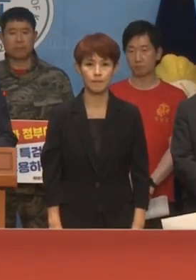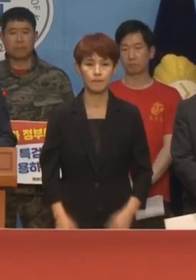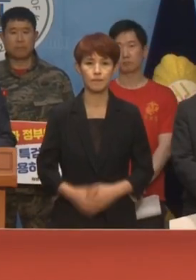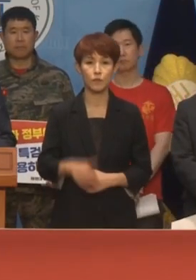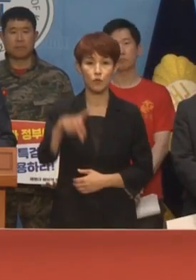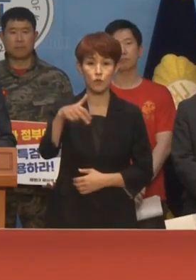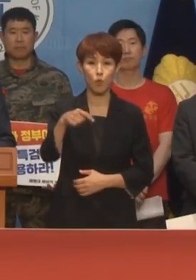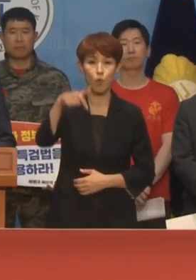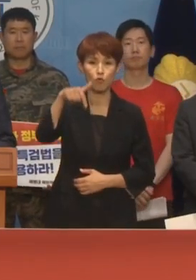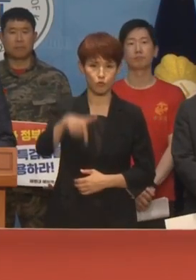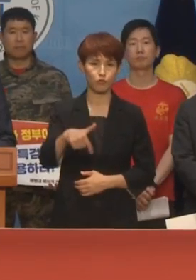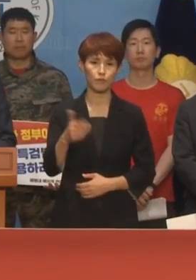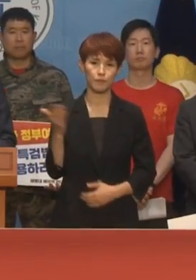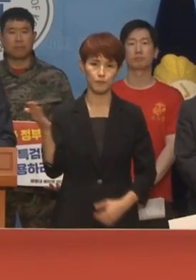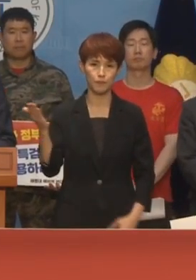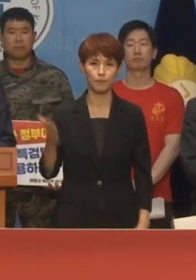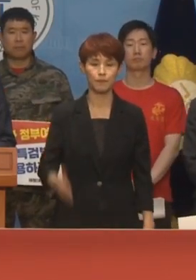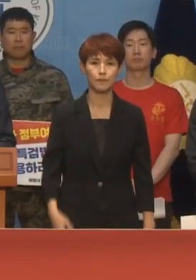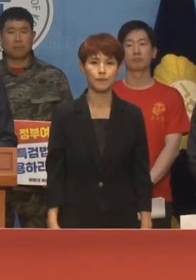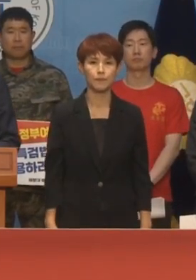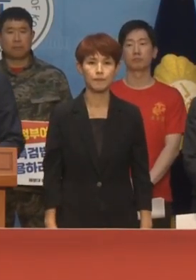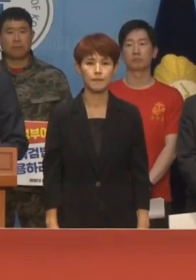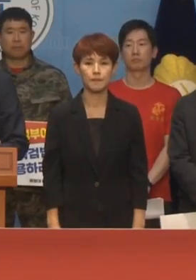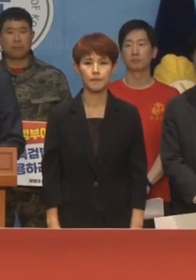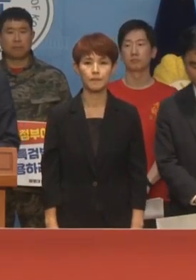조국혁신당 대표 조국입니다.